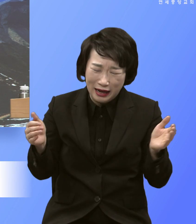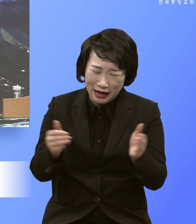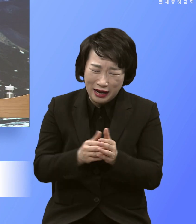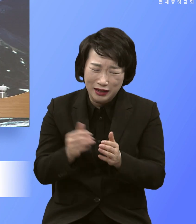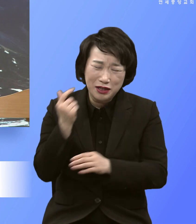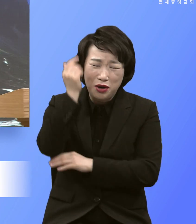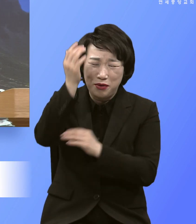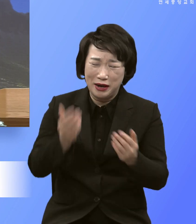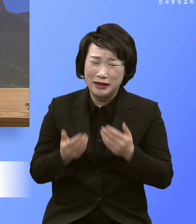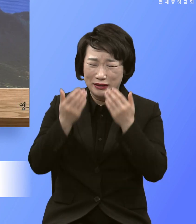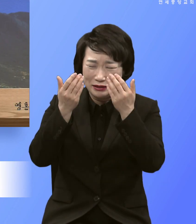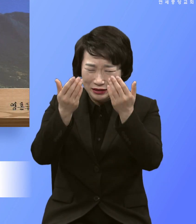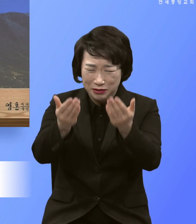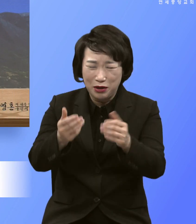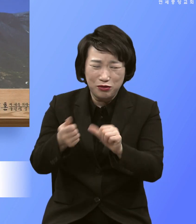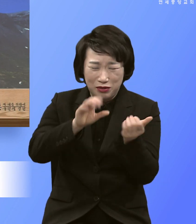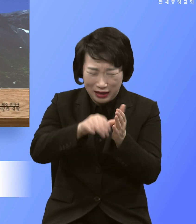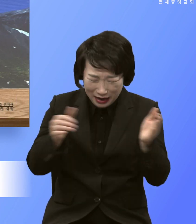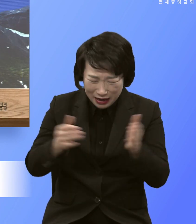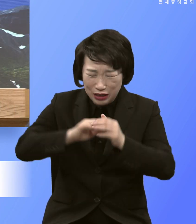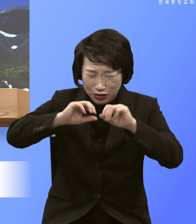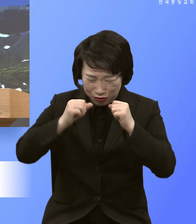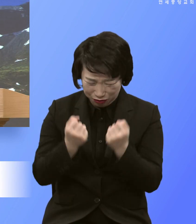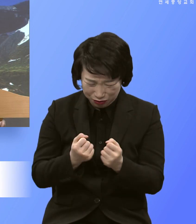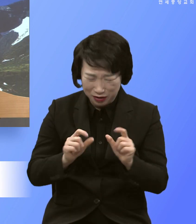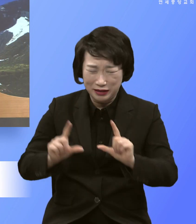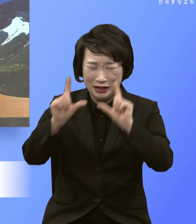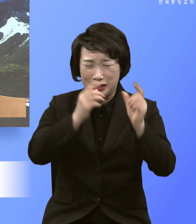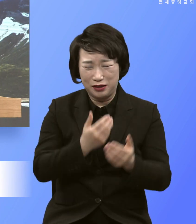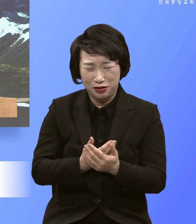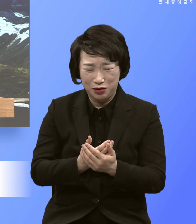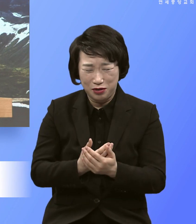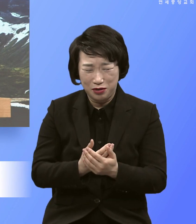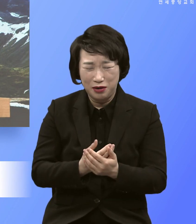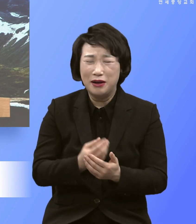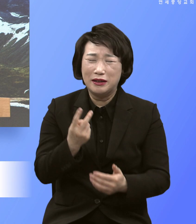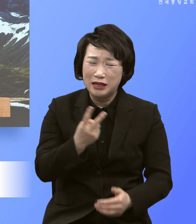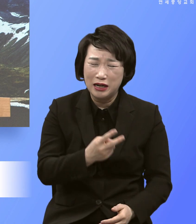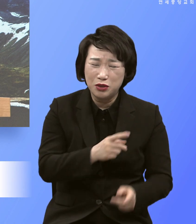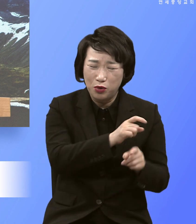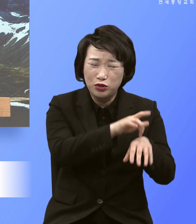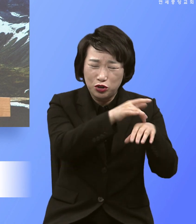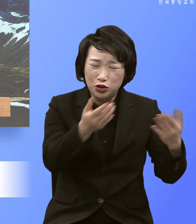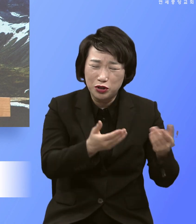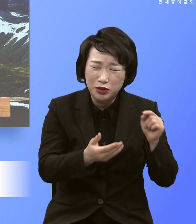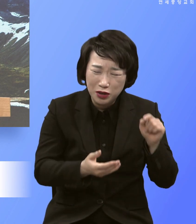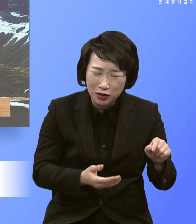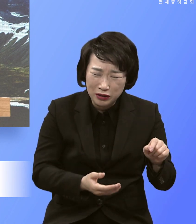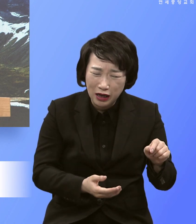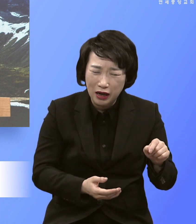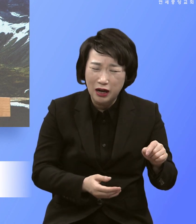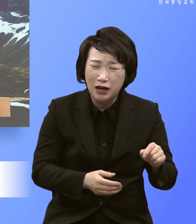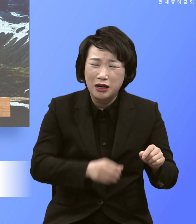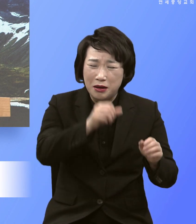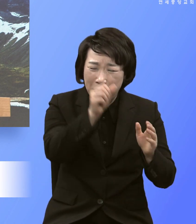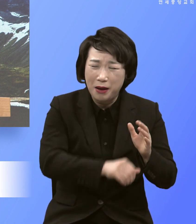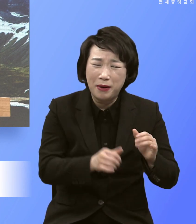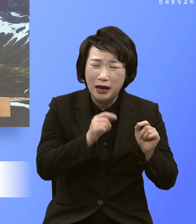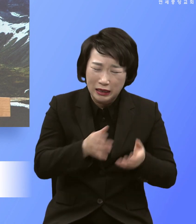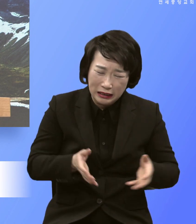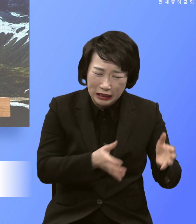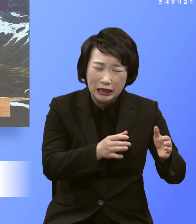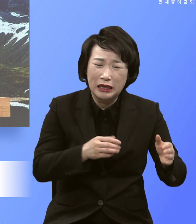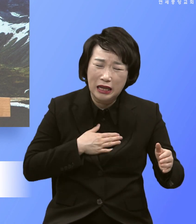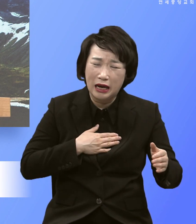죽도록 영광 돌리며 죽도록 순종하고 다시는 마귀사탄 귀신의 패배자의